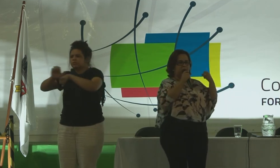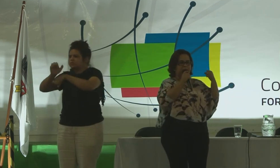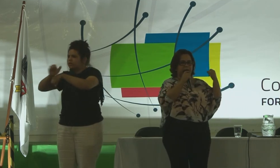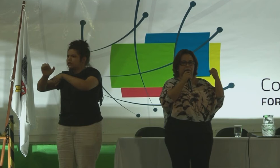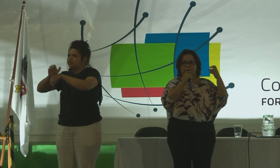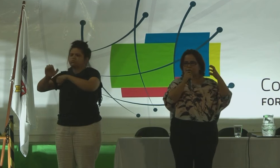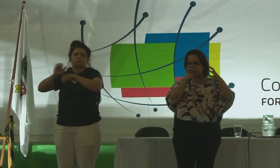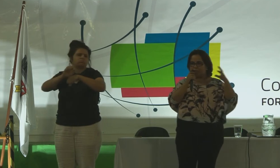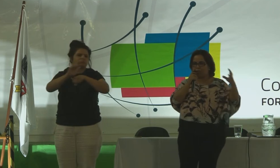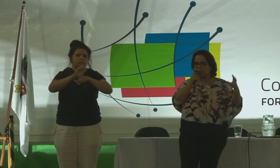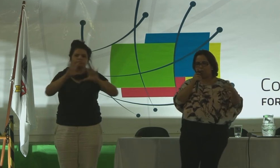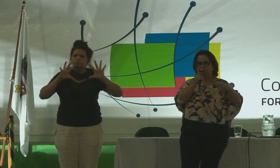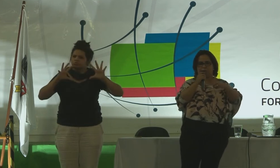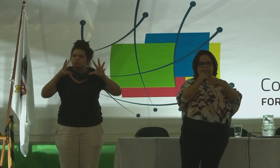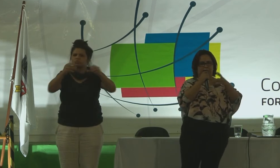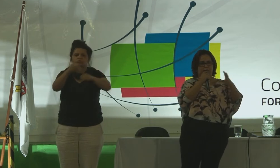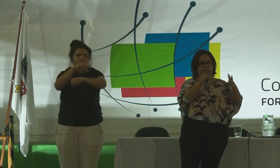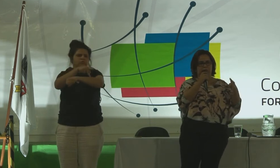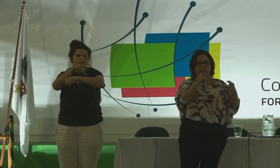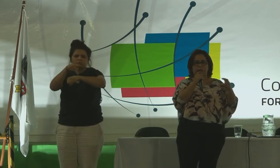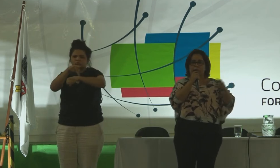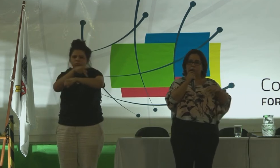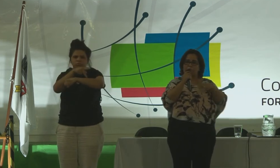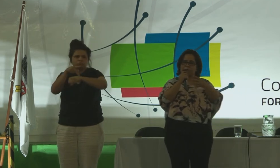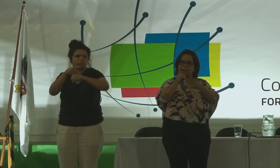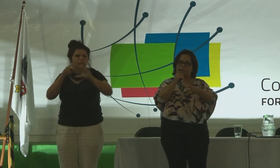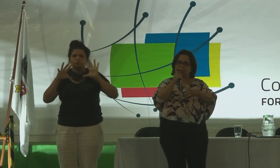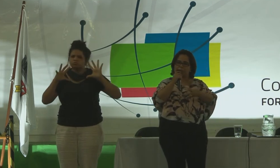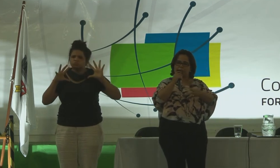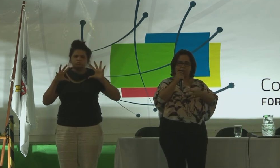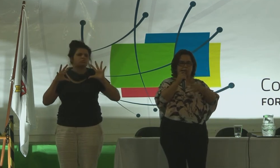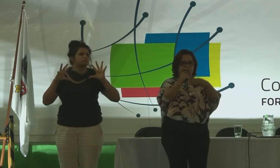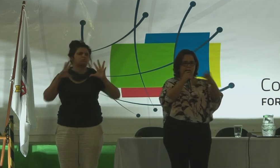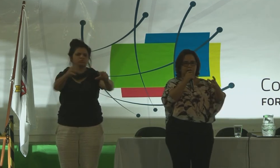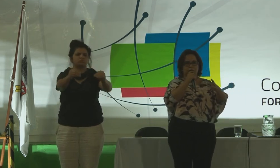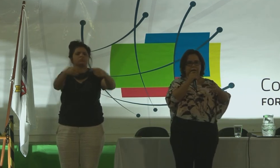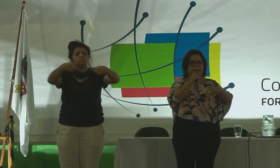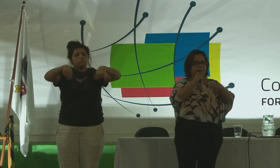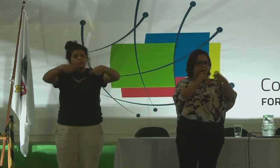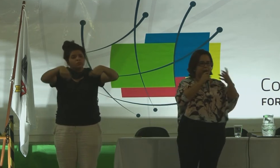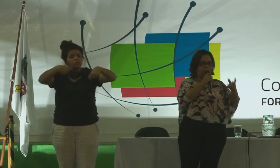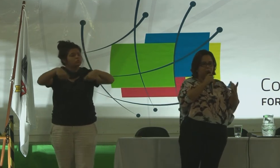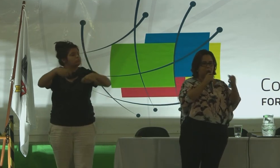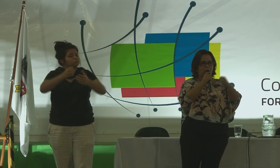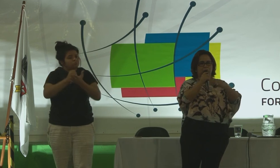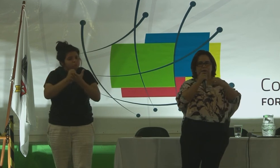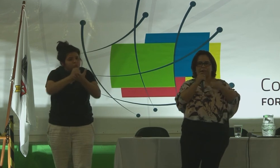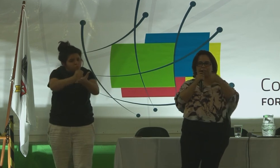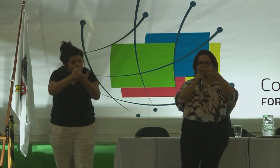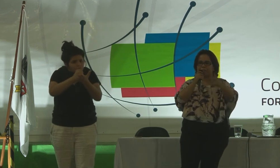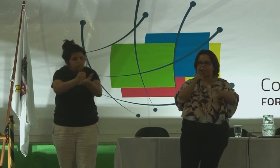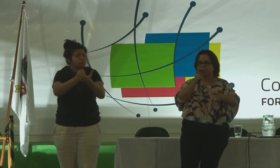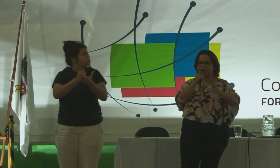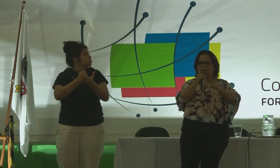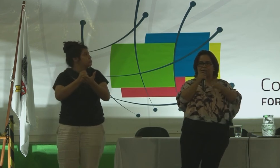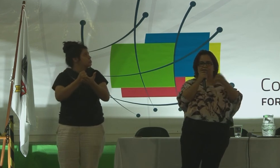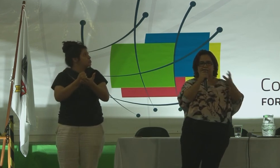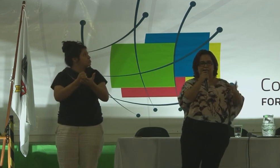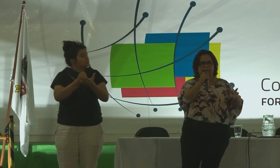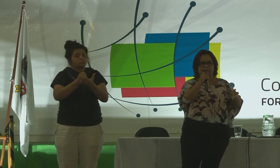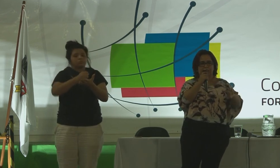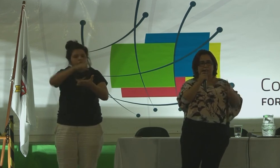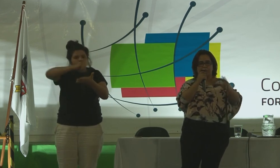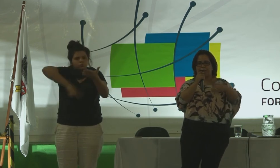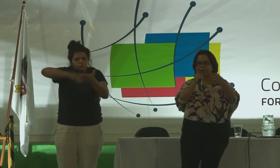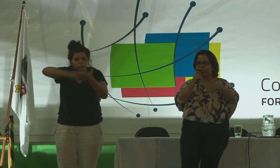estagiários, com os pedagogos e assim por diante. Em alguns momentos a gente precisa de um curso, né, pensar um curso, seja em presencial, seja